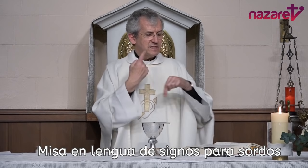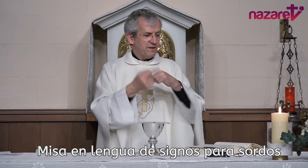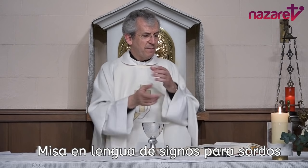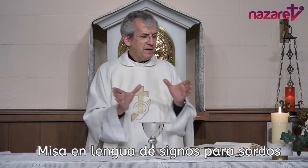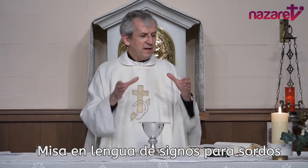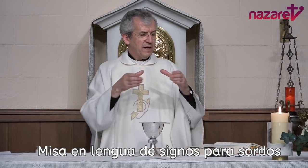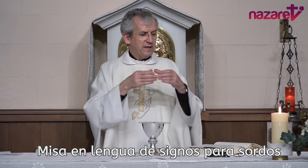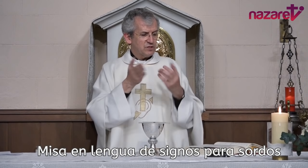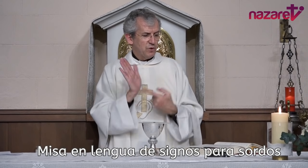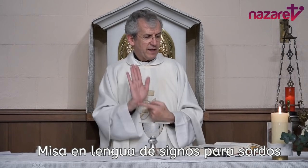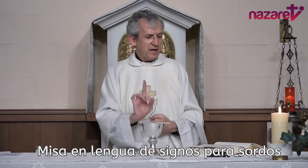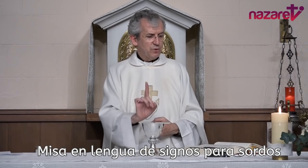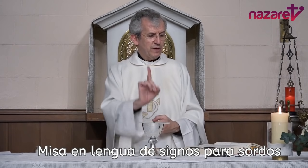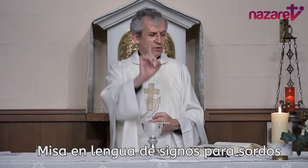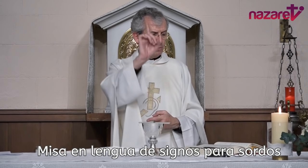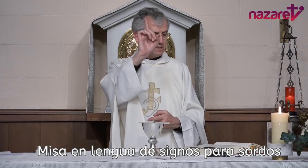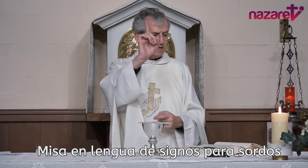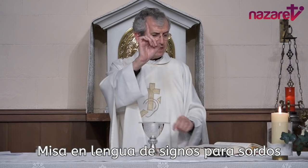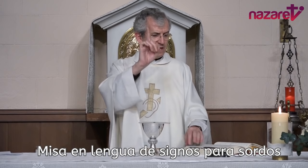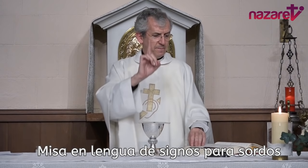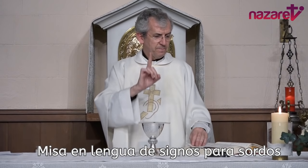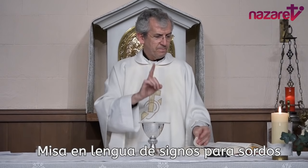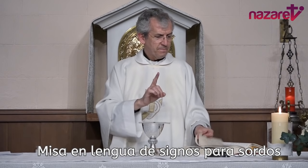esta familia que has congregado en tu presencia.